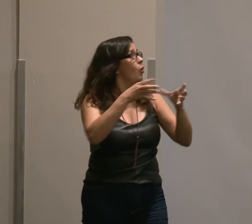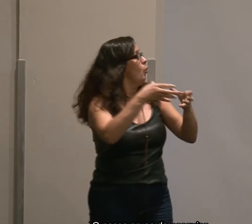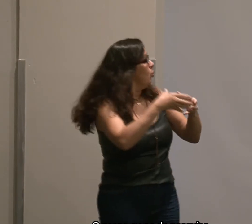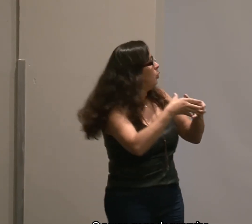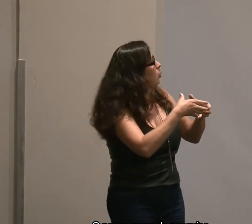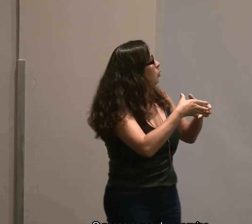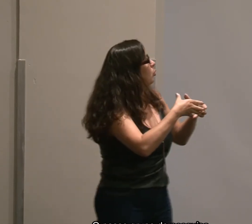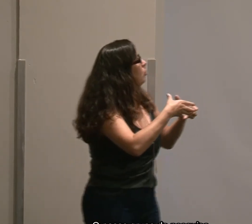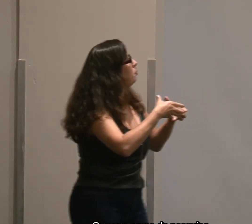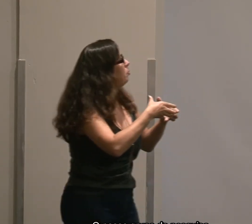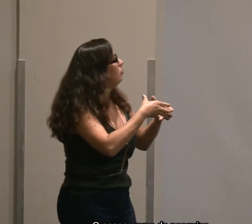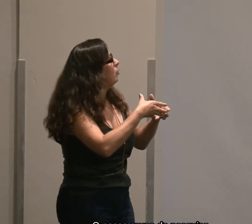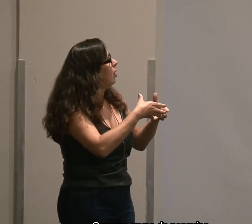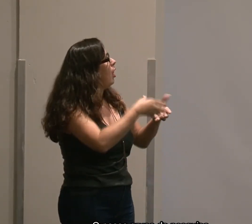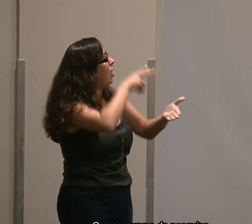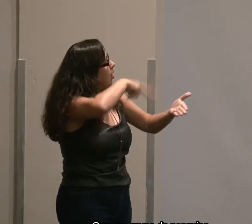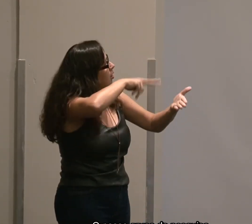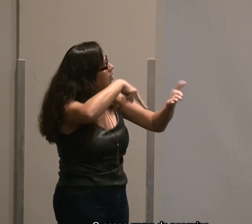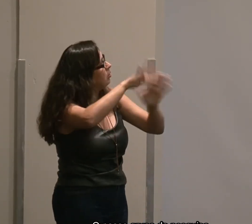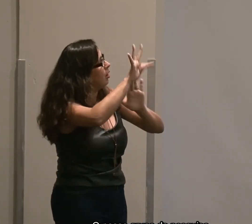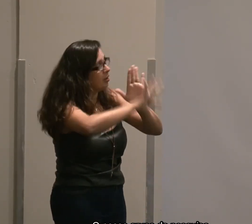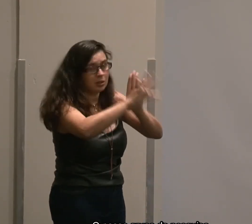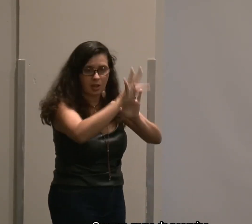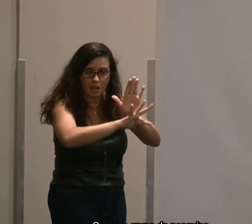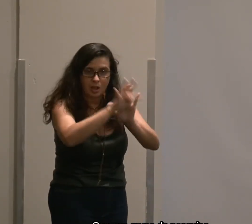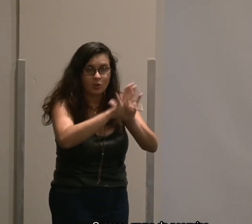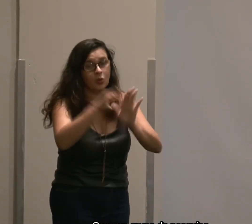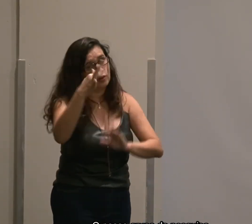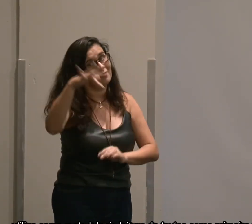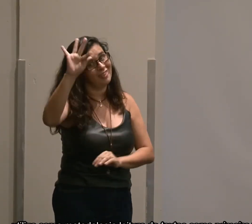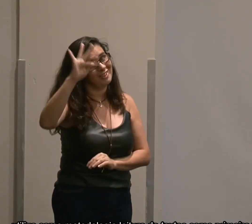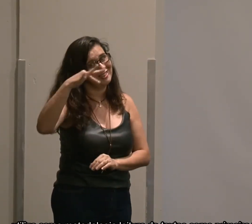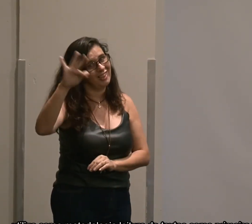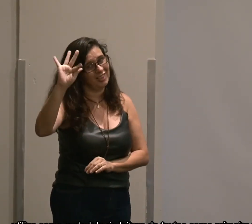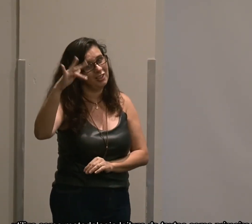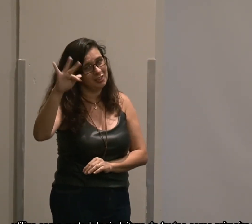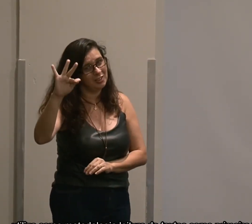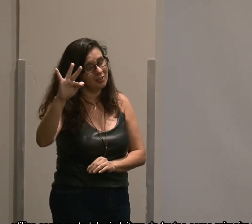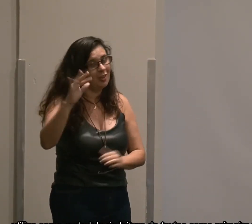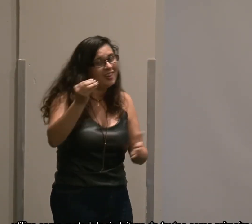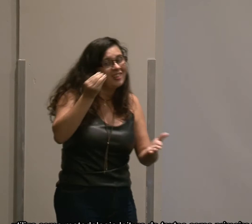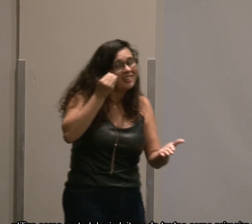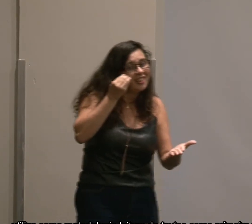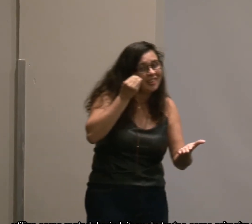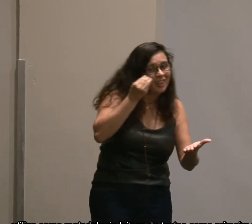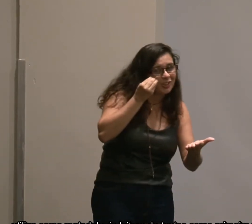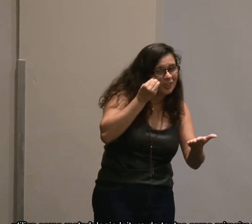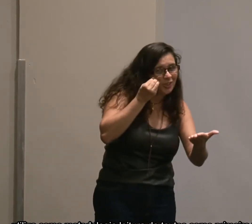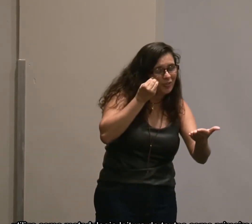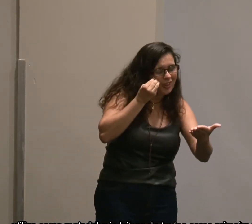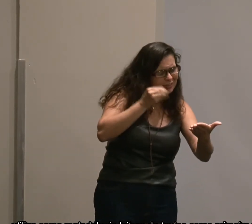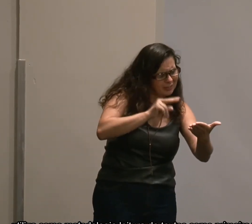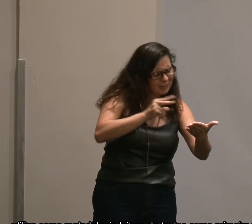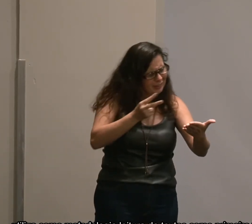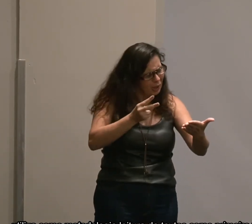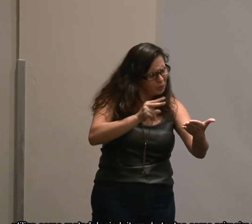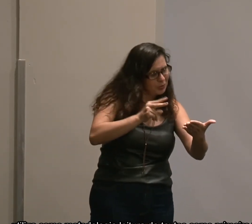então o nosso grupo de pesquisa utilizamos como metodologia leitura de textos como primeira tradução